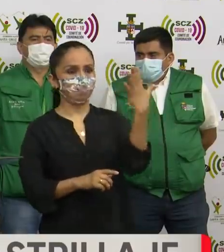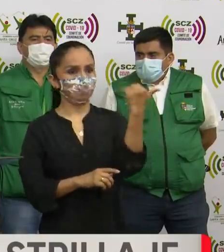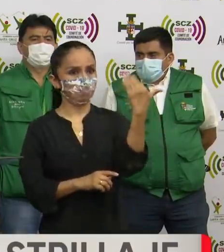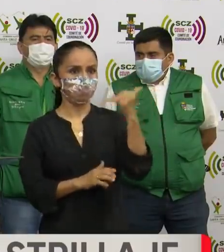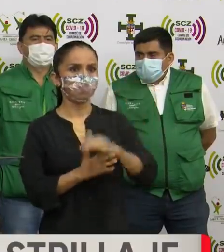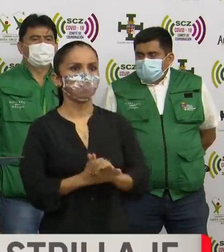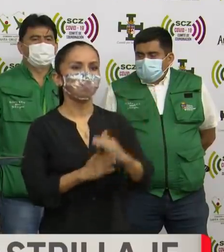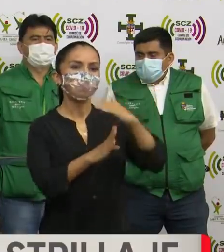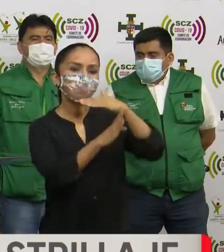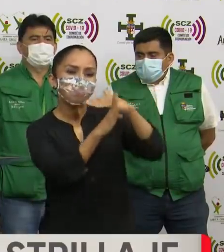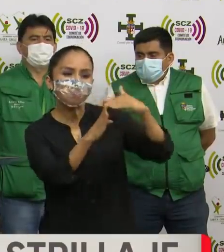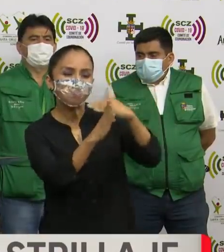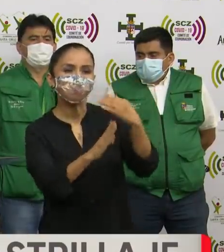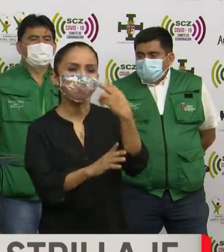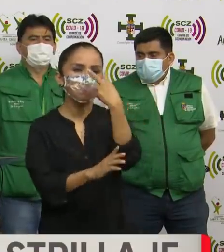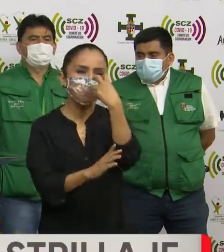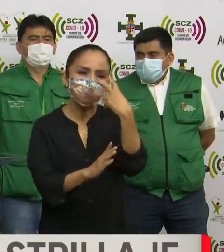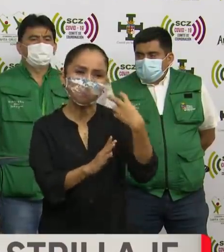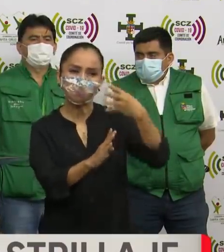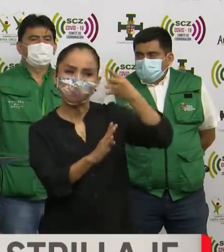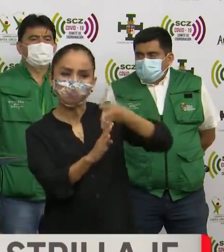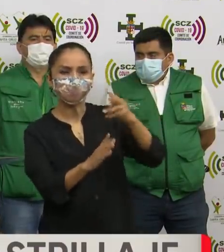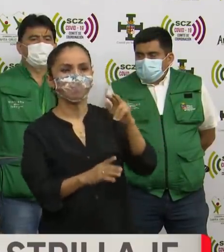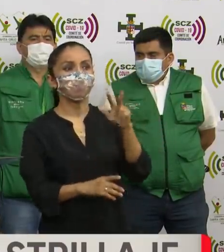615. Medianamente sospechosas,